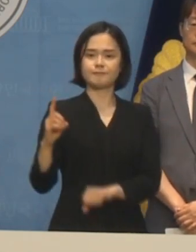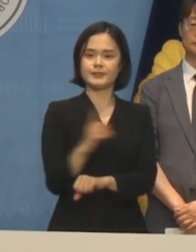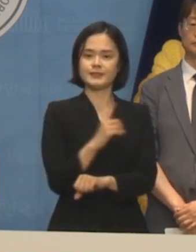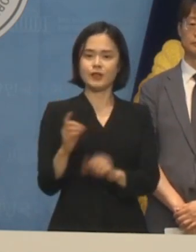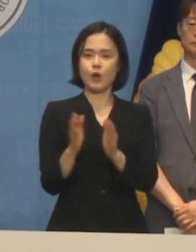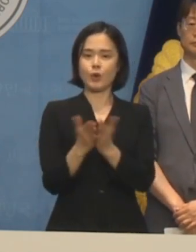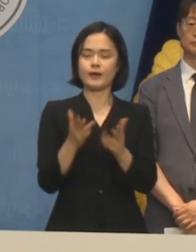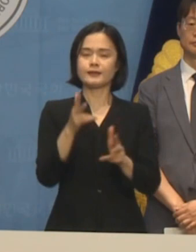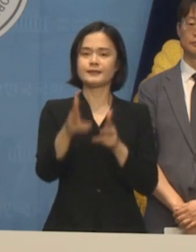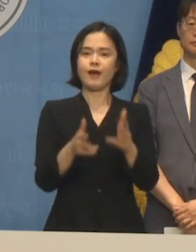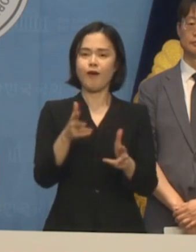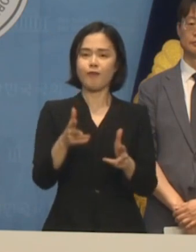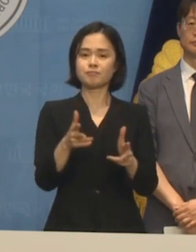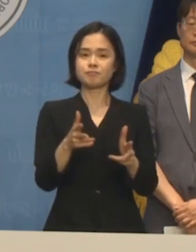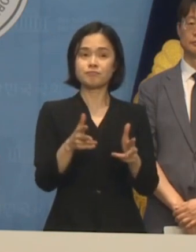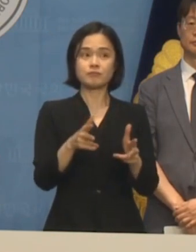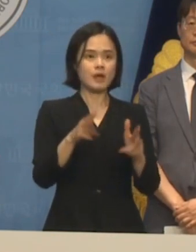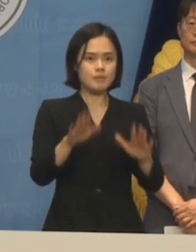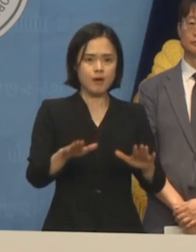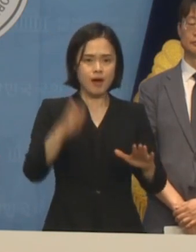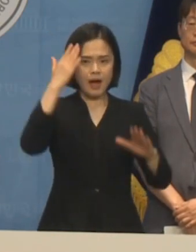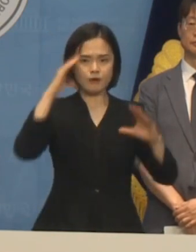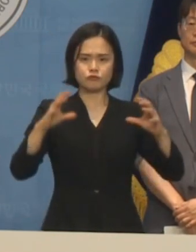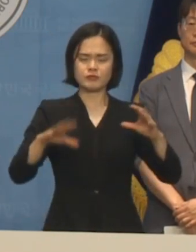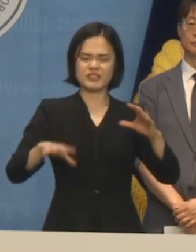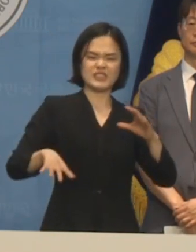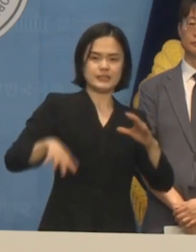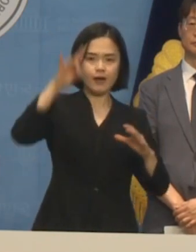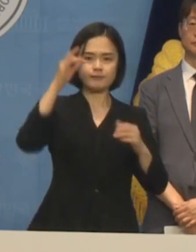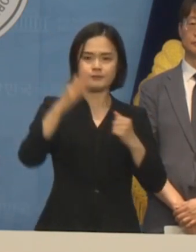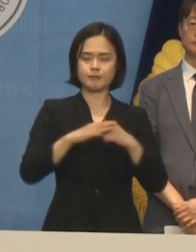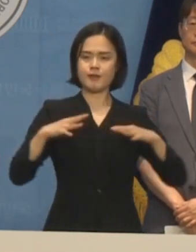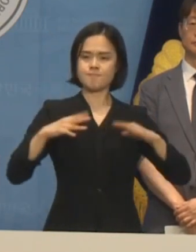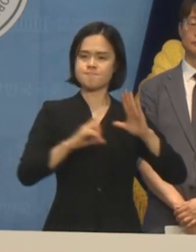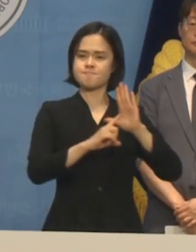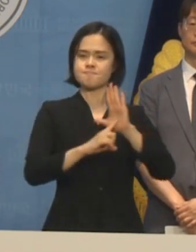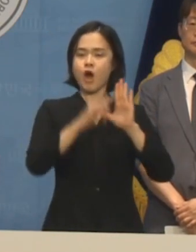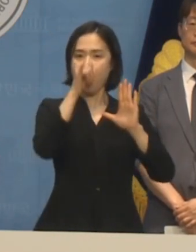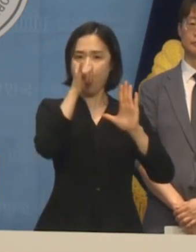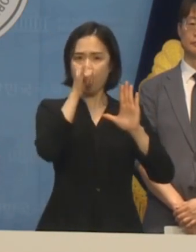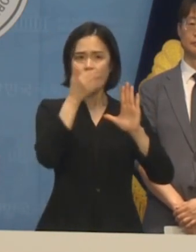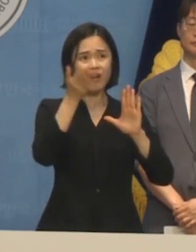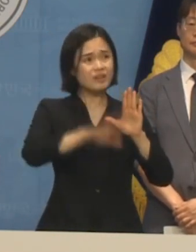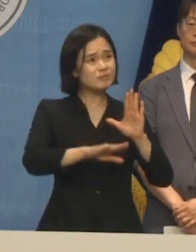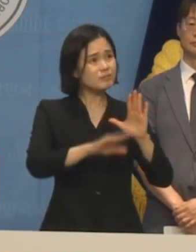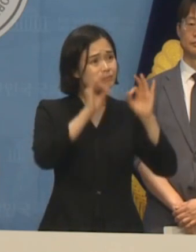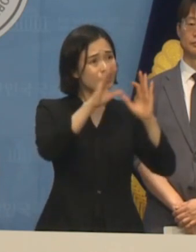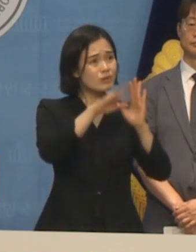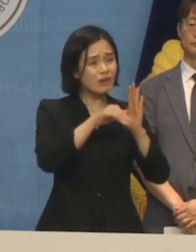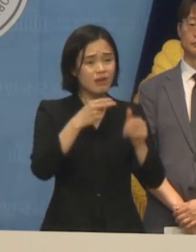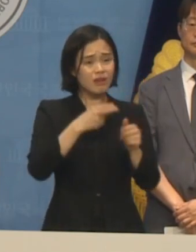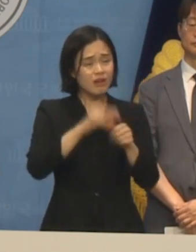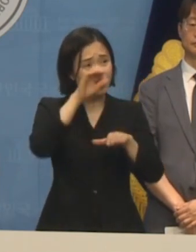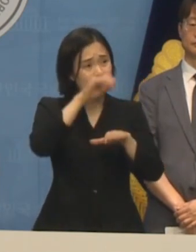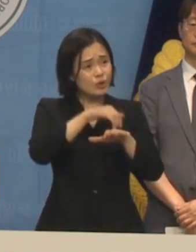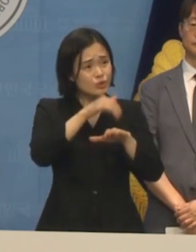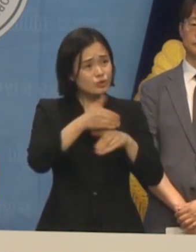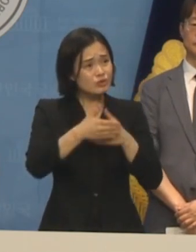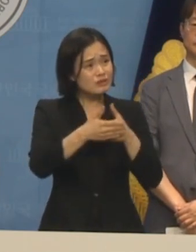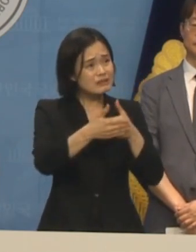주목을 받을 거라고 했습니다. 하지만 기본적인 연수도 제대로 운영하지 못하는 교육부를 바라보며 전 세계적